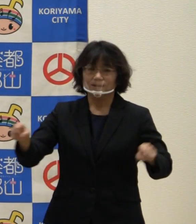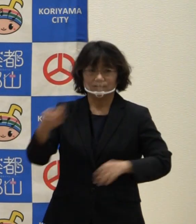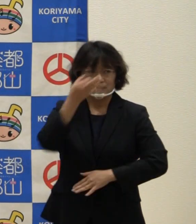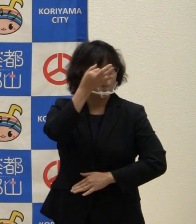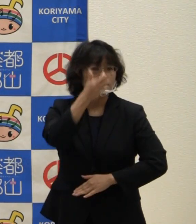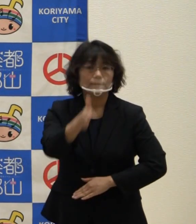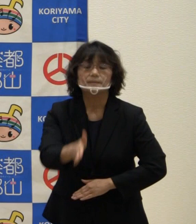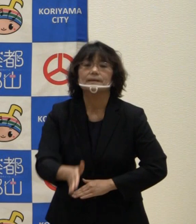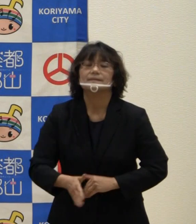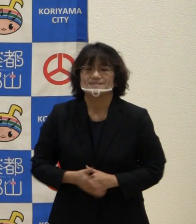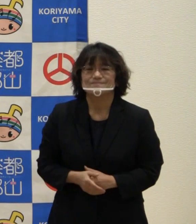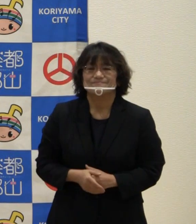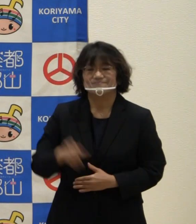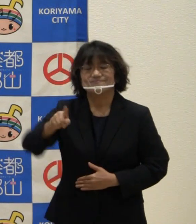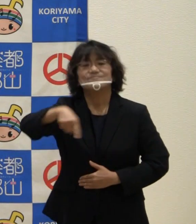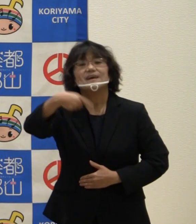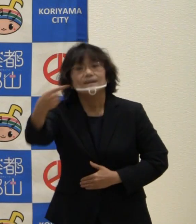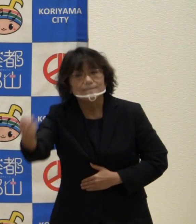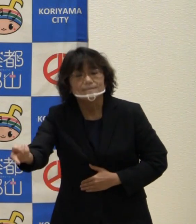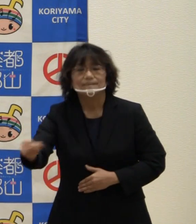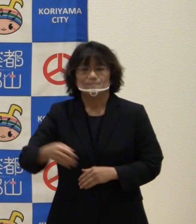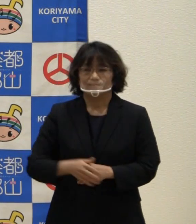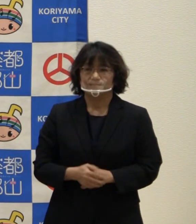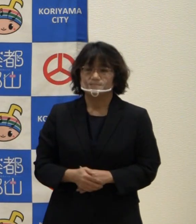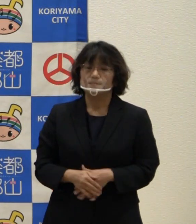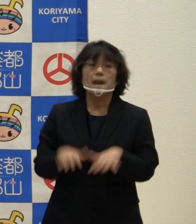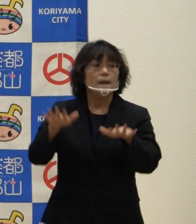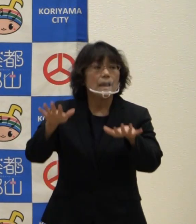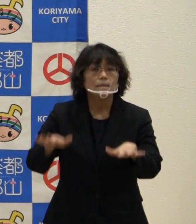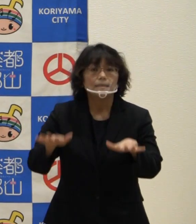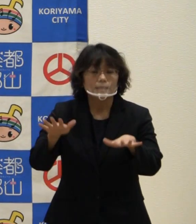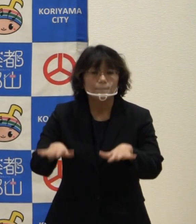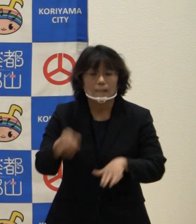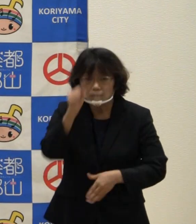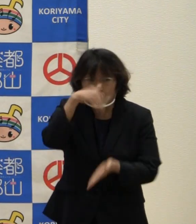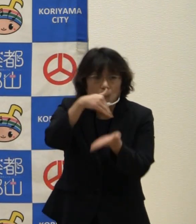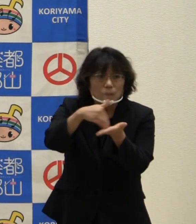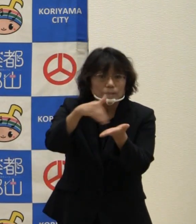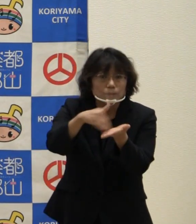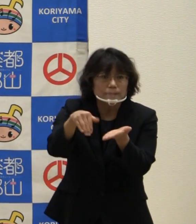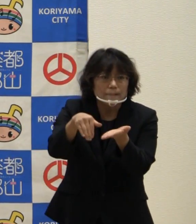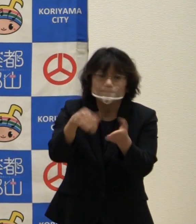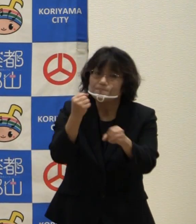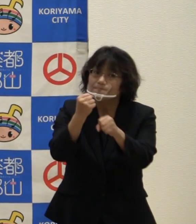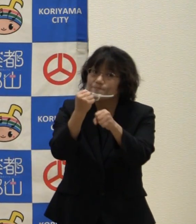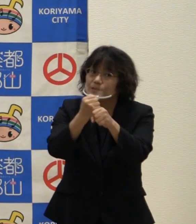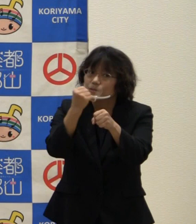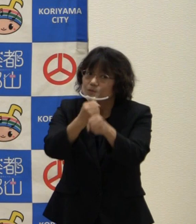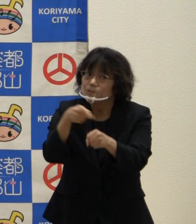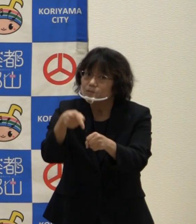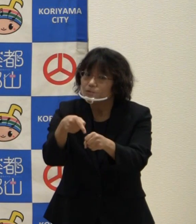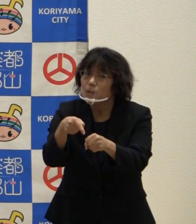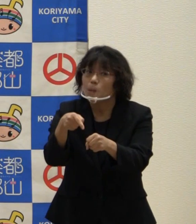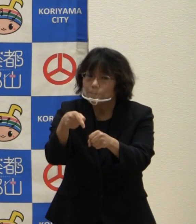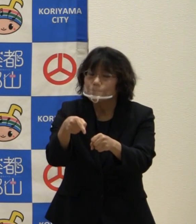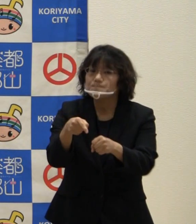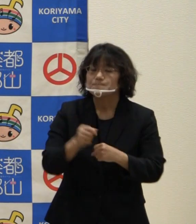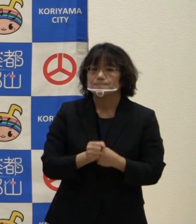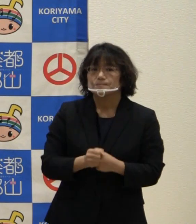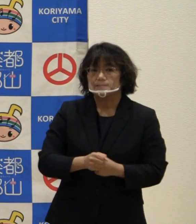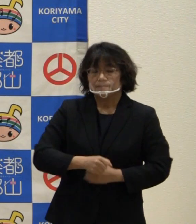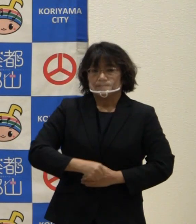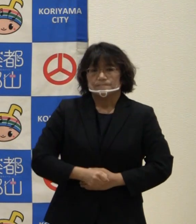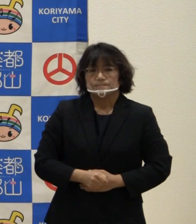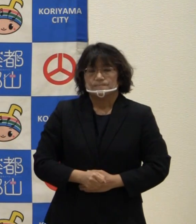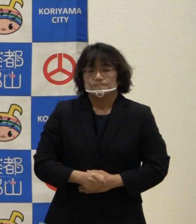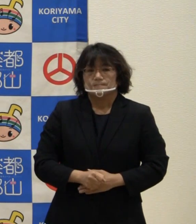ます。その次に今のですね、予算編成を十分に効率